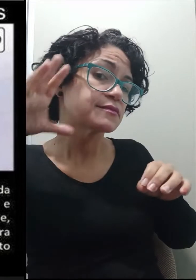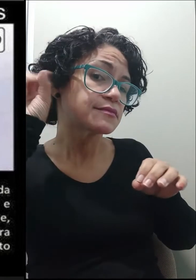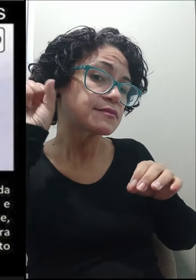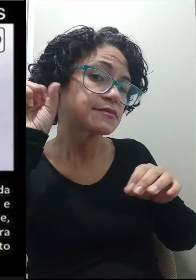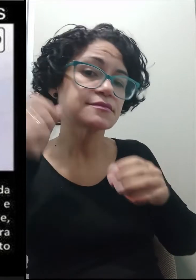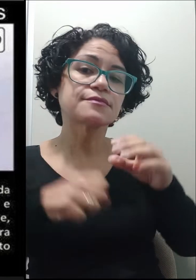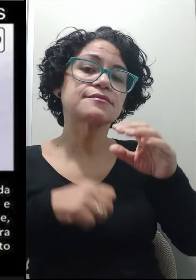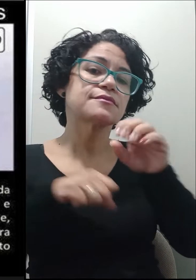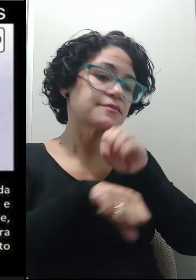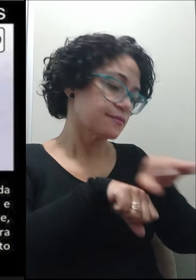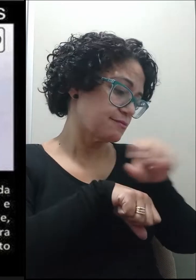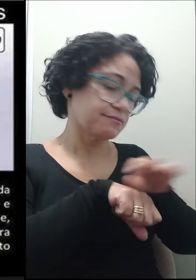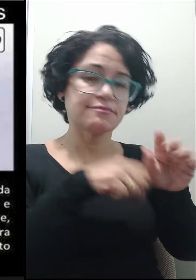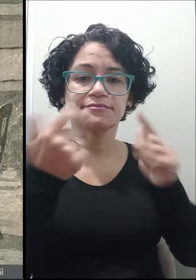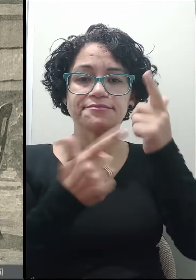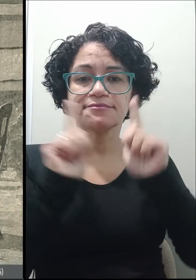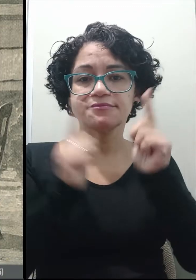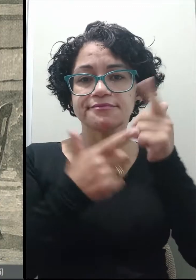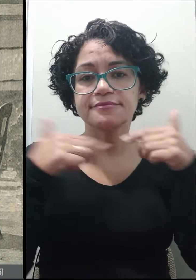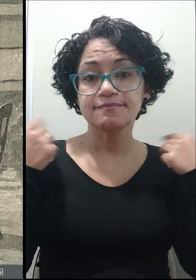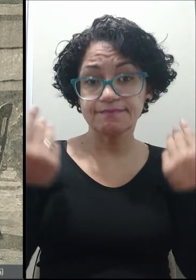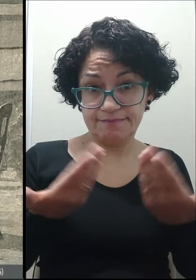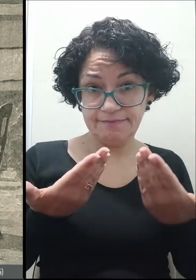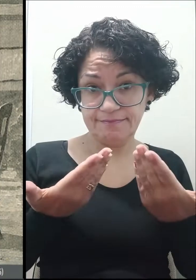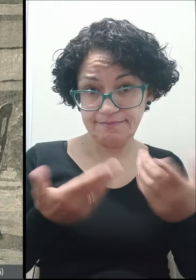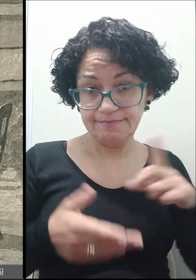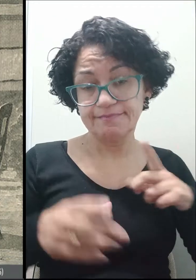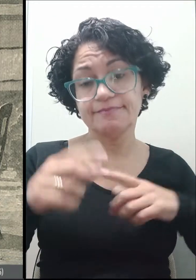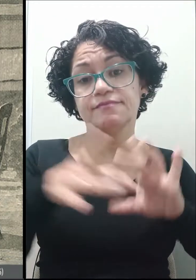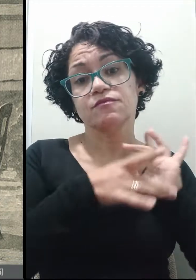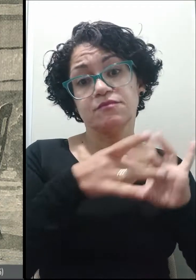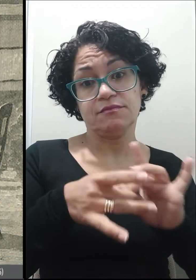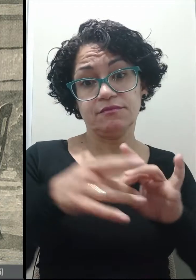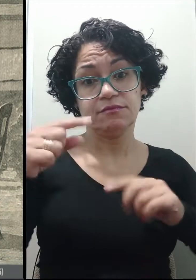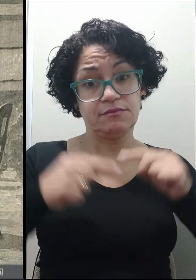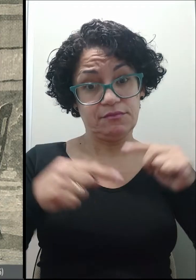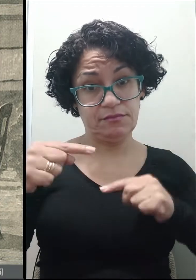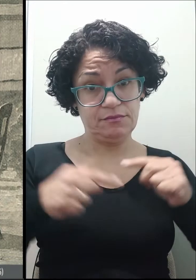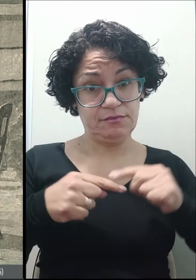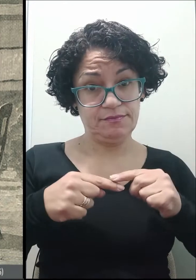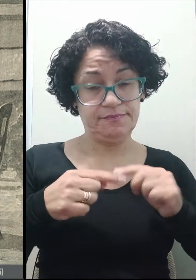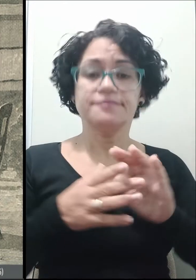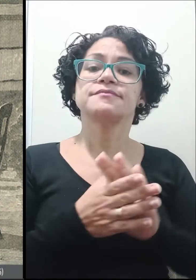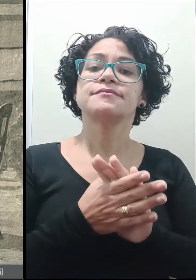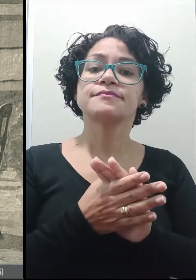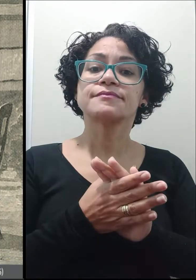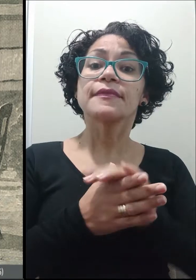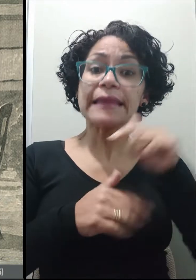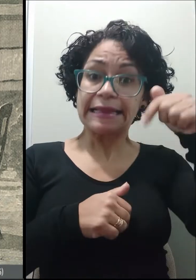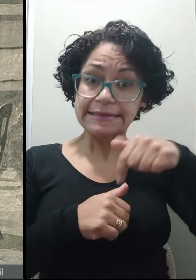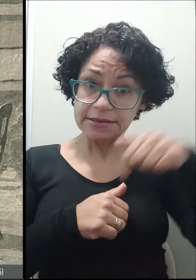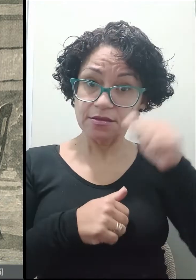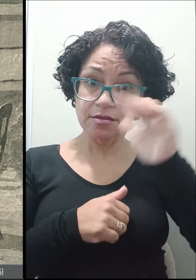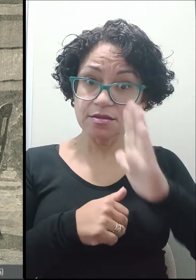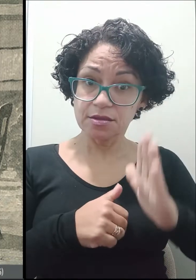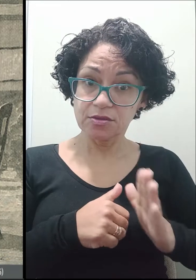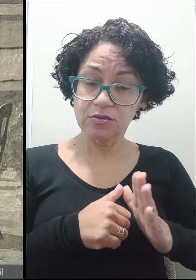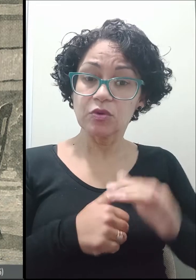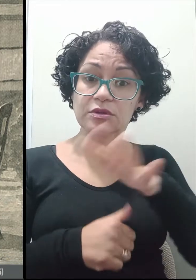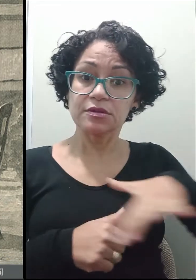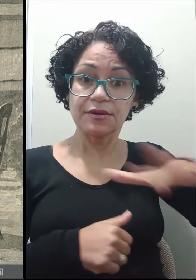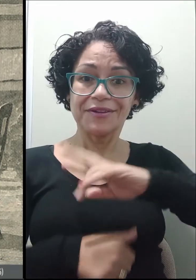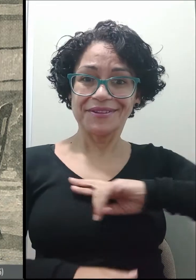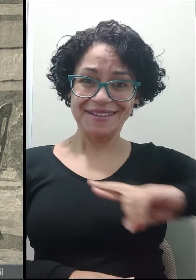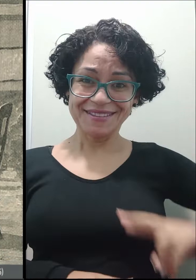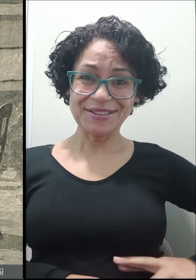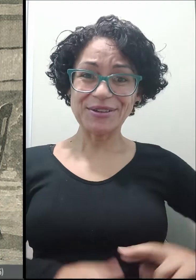surdo, com sinais caseiros, o contexto da discussão. No Brasil, o espaço religioso foi o primeiro